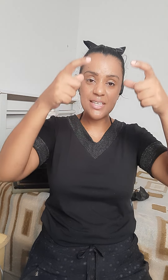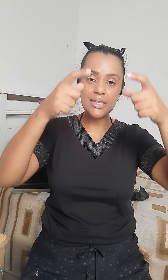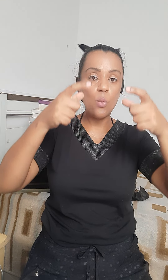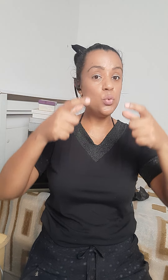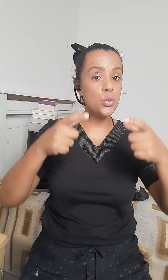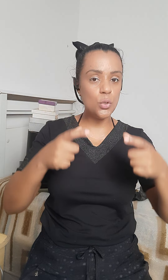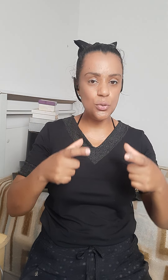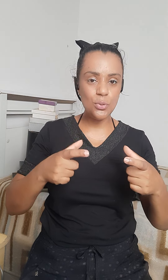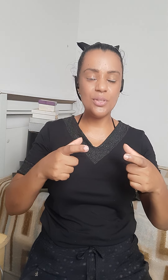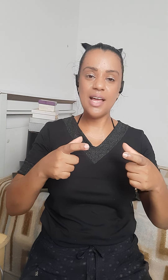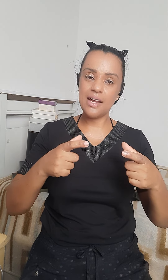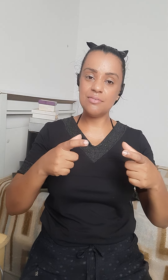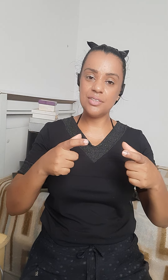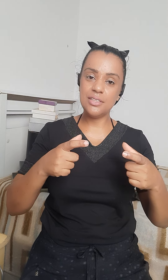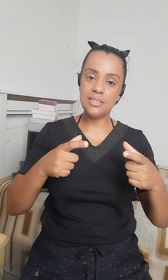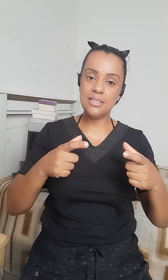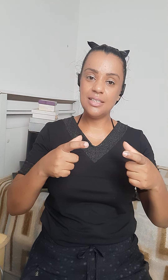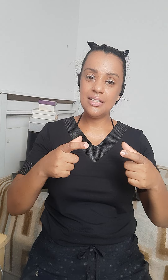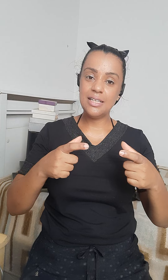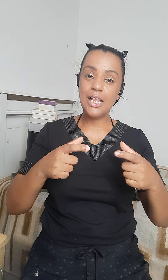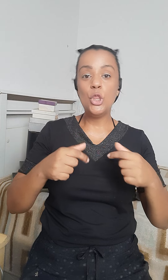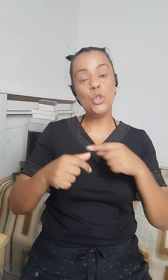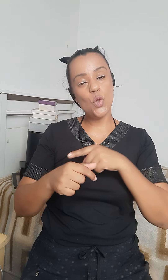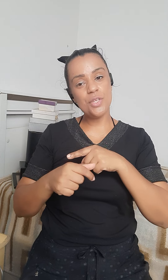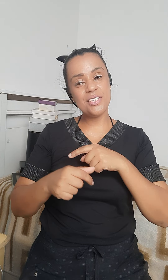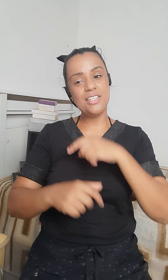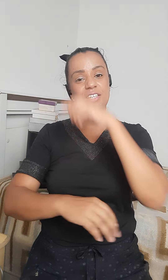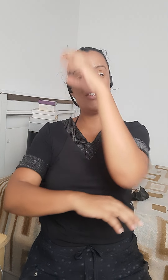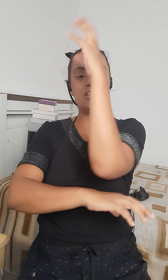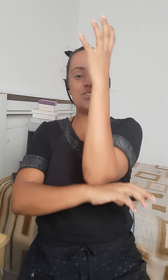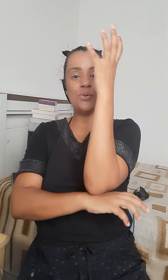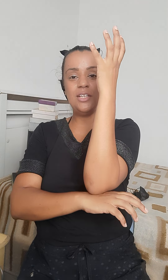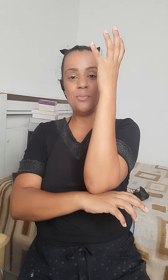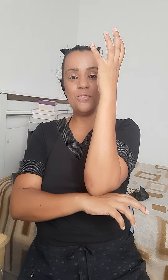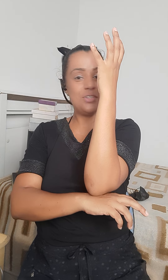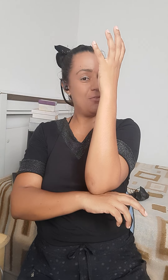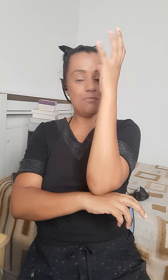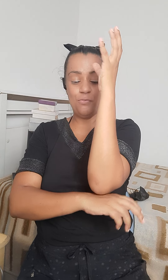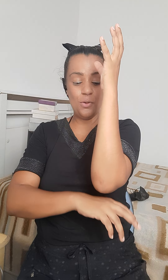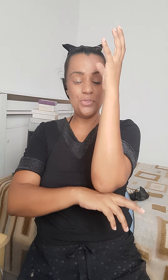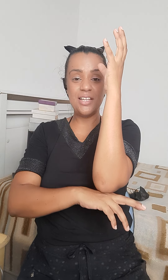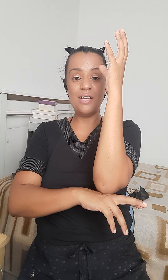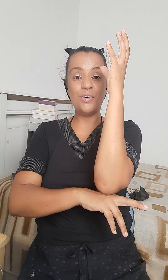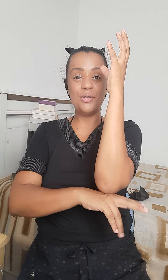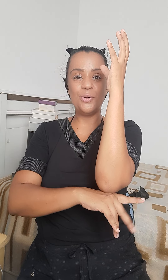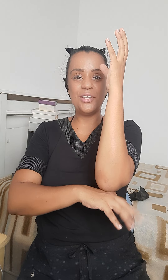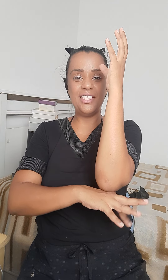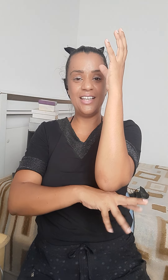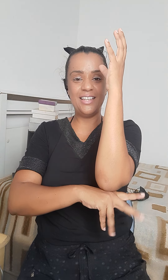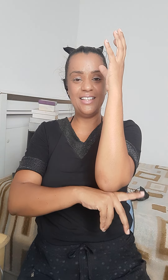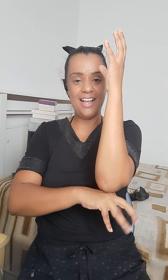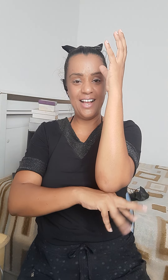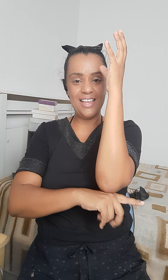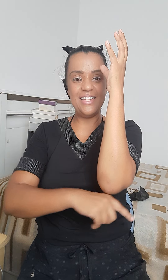representar um todo da árvore. Nós aqui já escolhemos, já fomos na árvore toda, né?